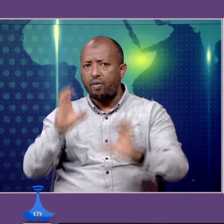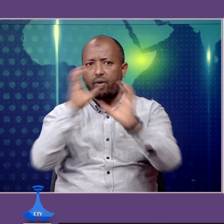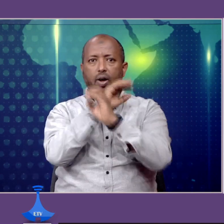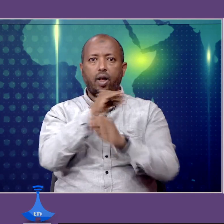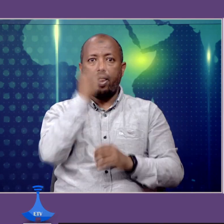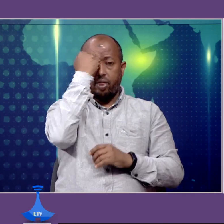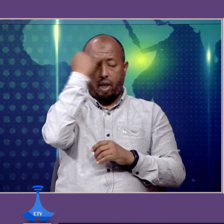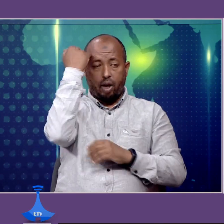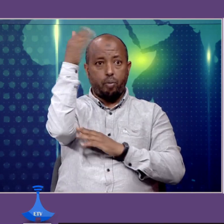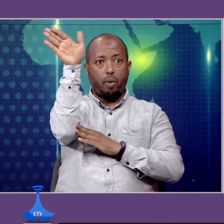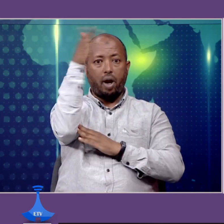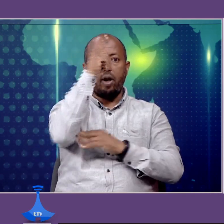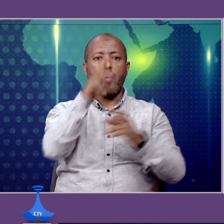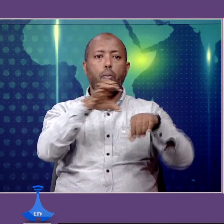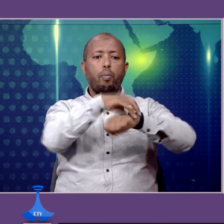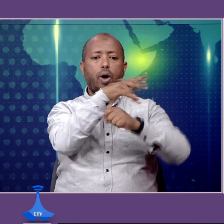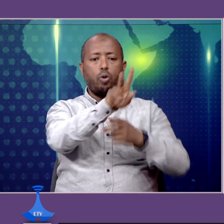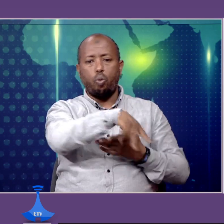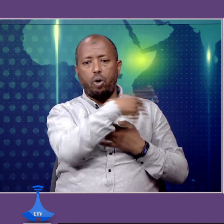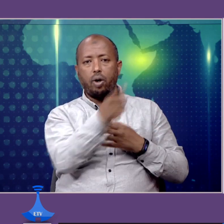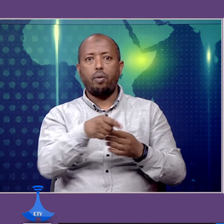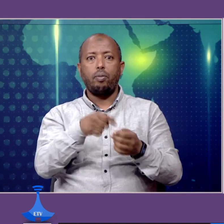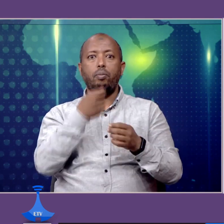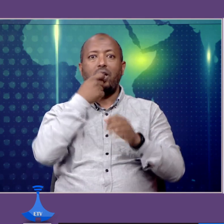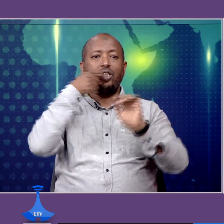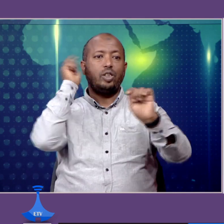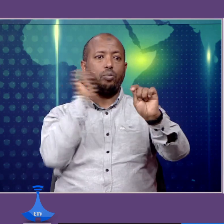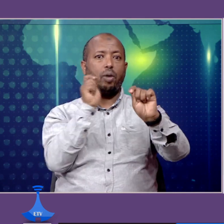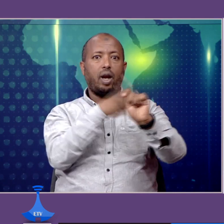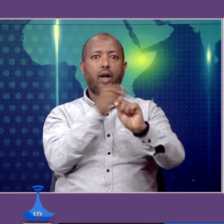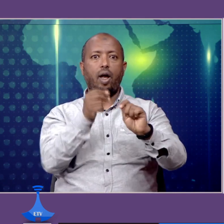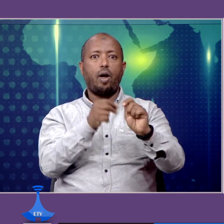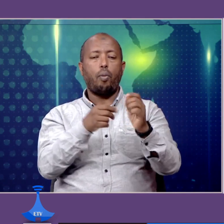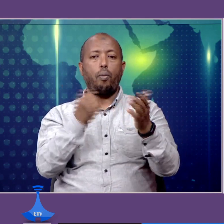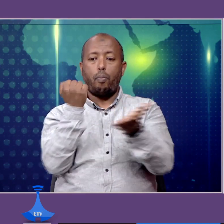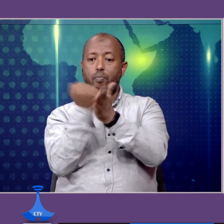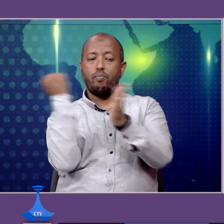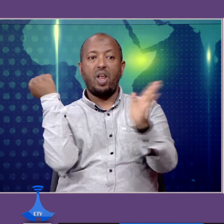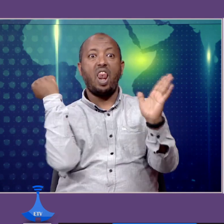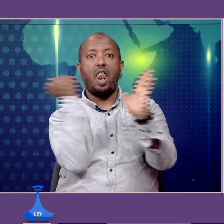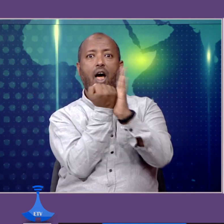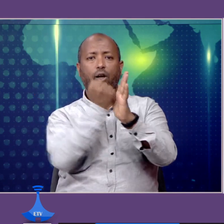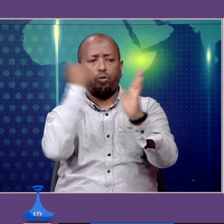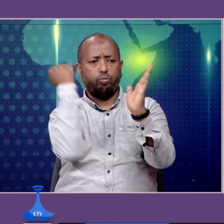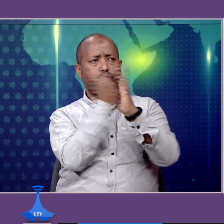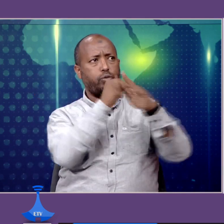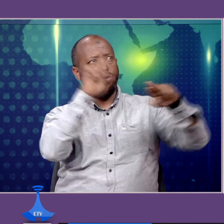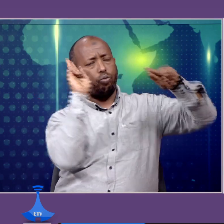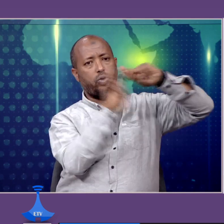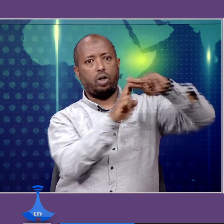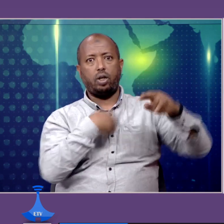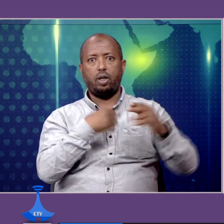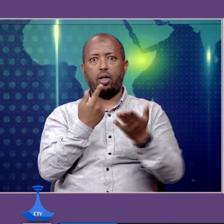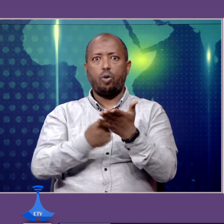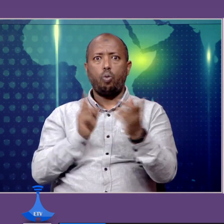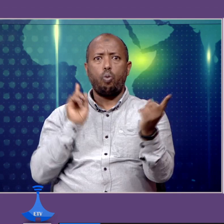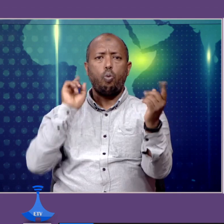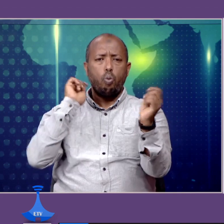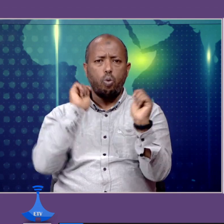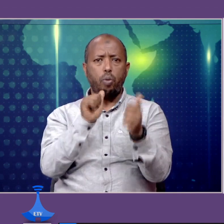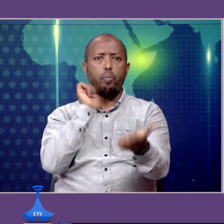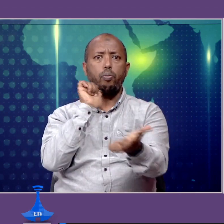ባንዲራ መሬት ላይ ተጥሎ ሚስማርና ቢላዋ ተሰክቶበት አገኙ። ወደ ተደበቀችው የሞገስ ባለቤት